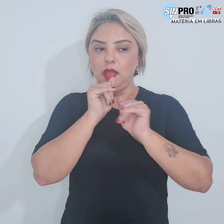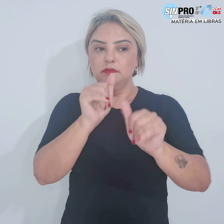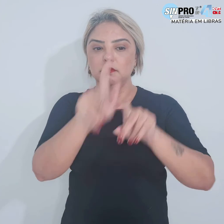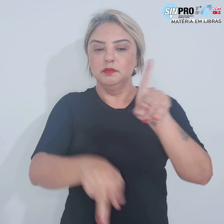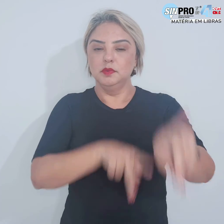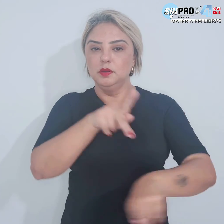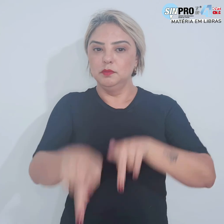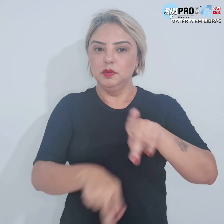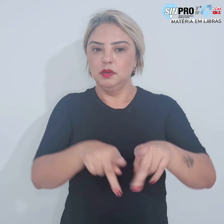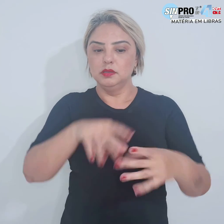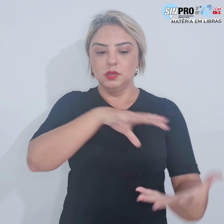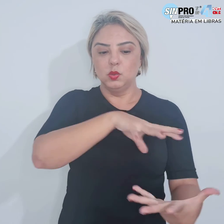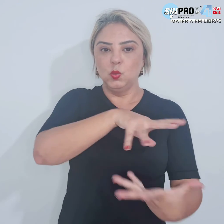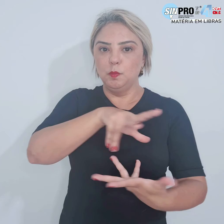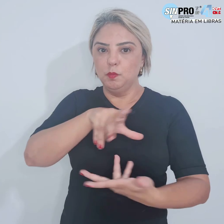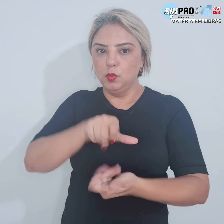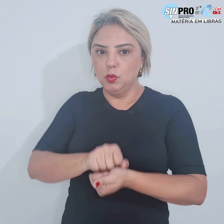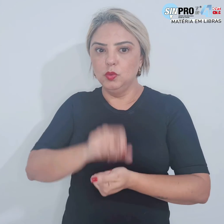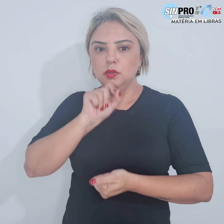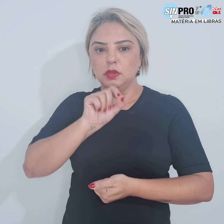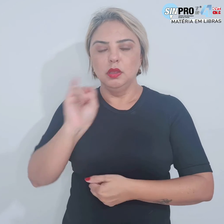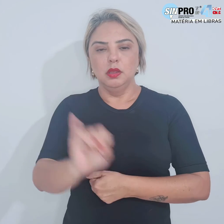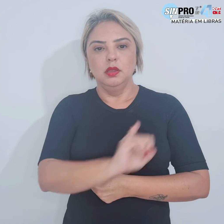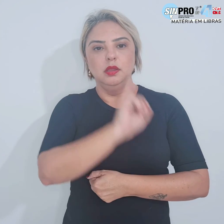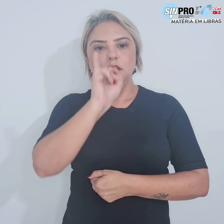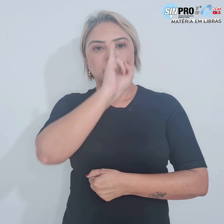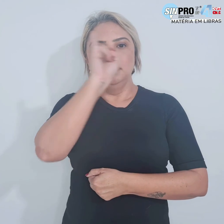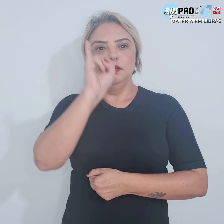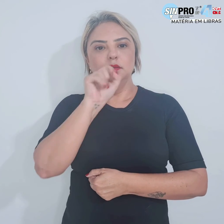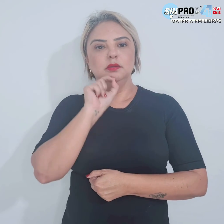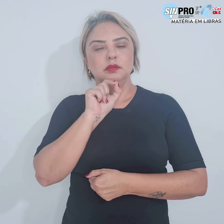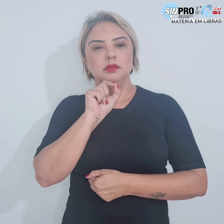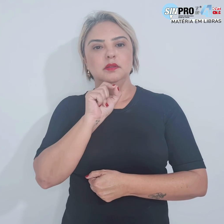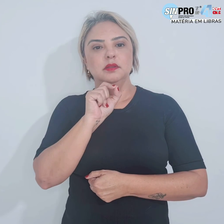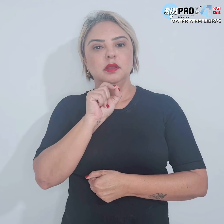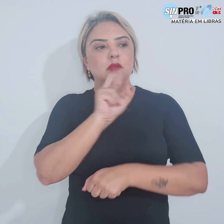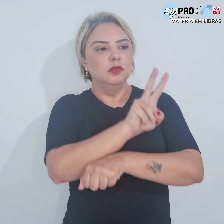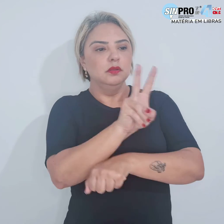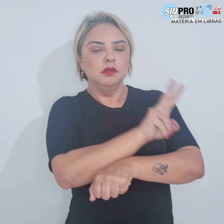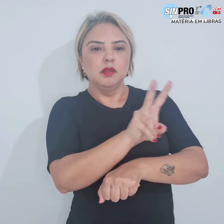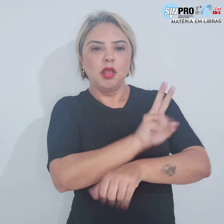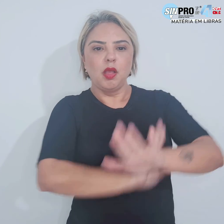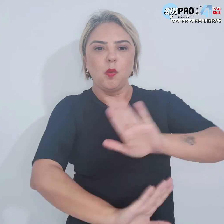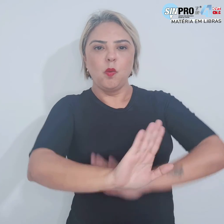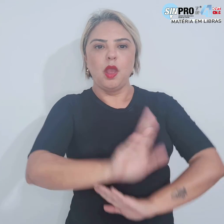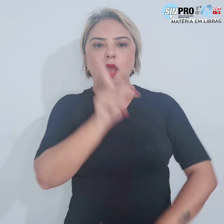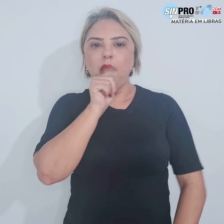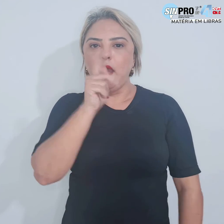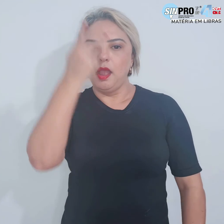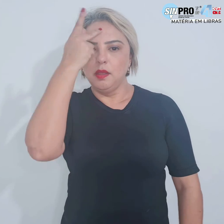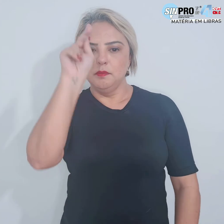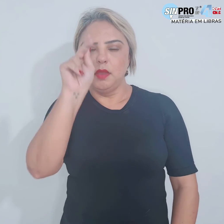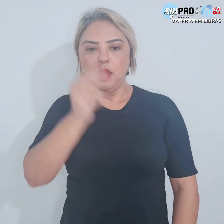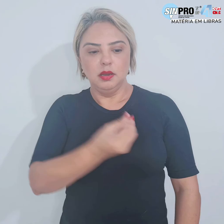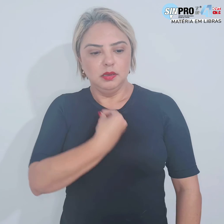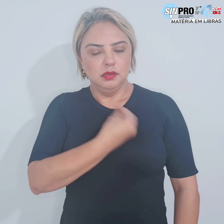para alertar a população internacional sobre a importância da preservação da água para